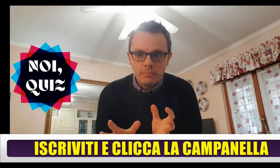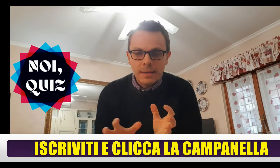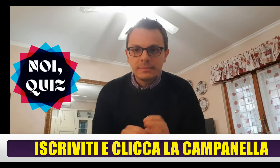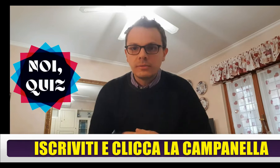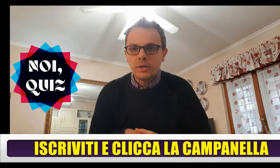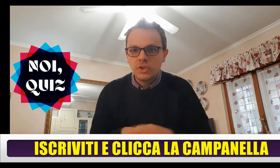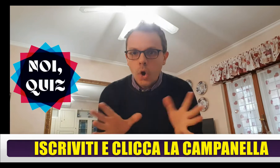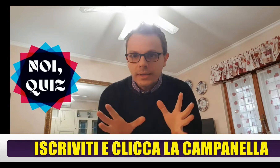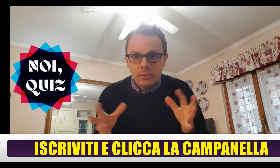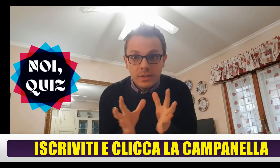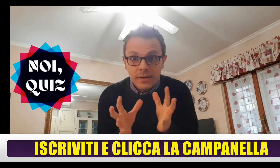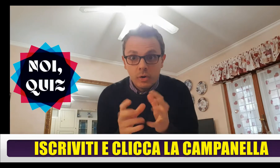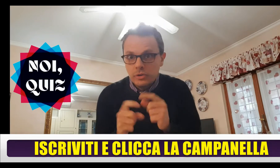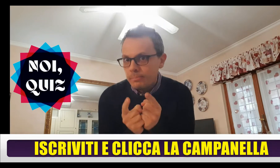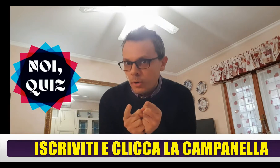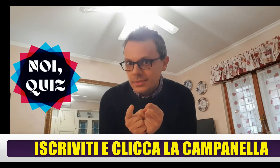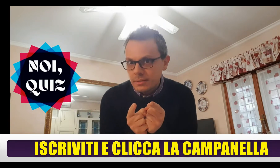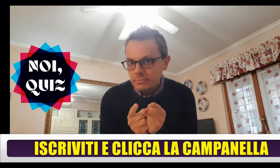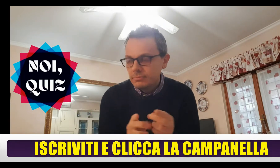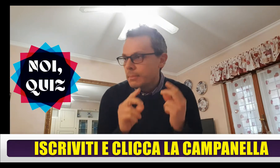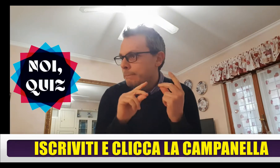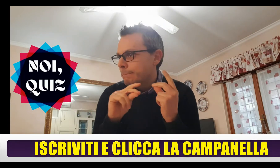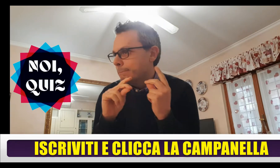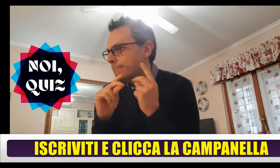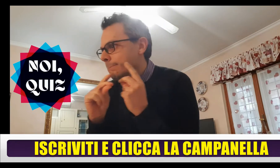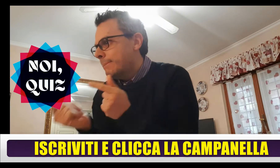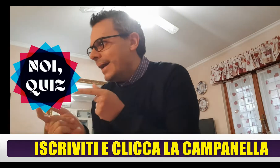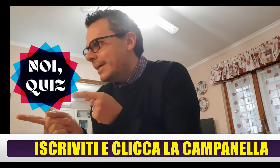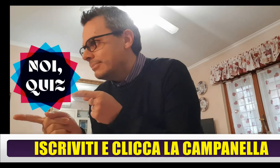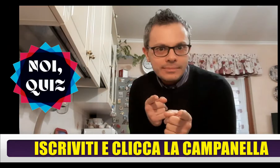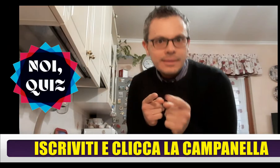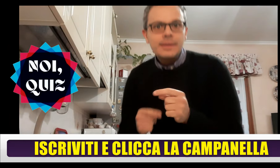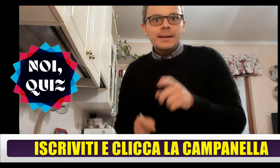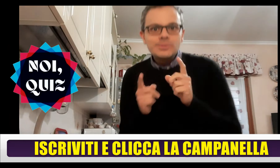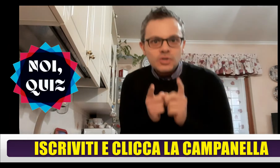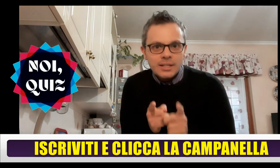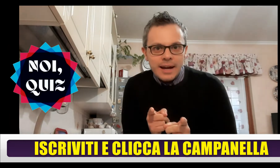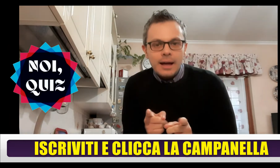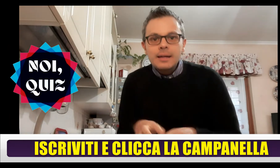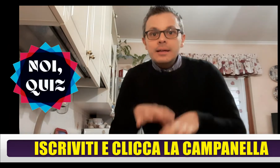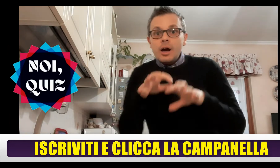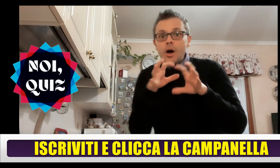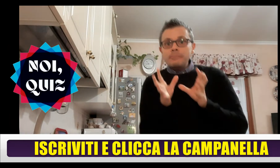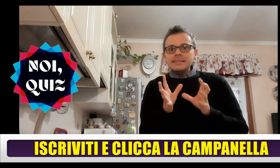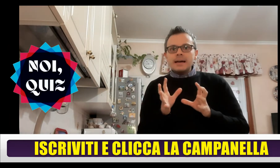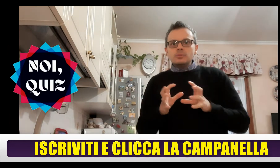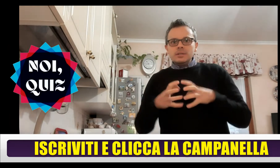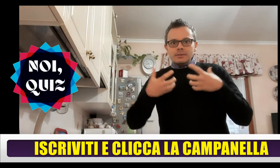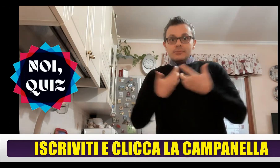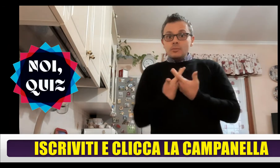format, quei giochi che univano gli opposti? Bene. Che succederà? Ho pensato di fondere